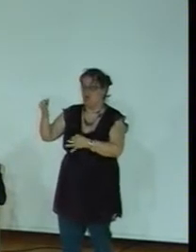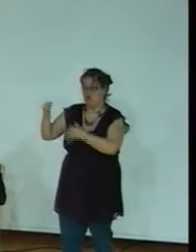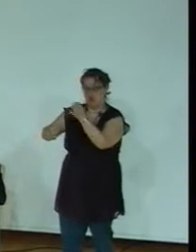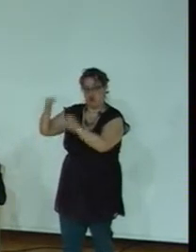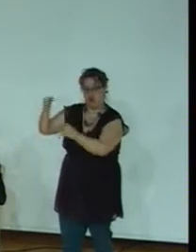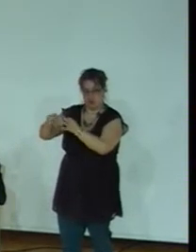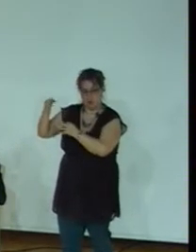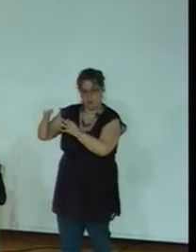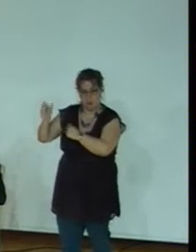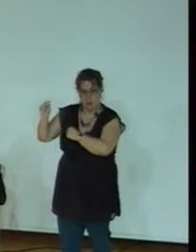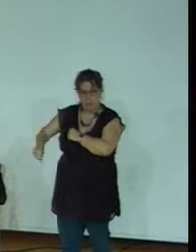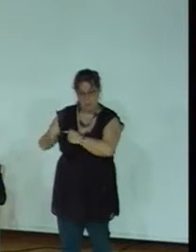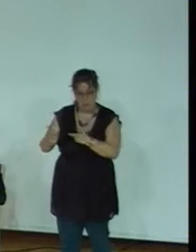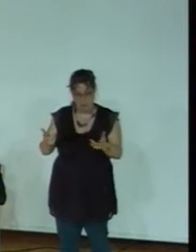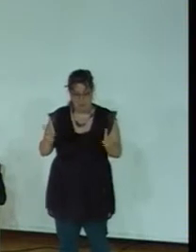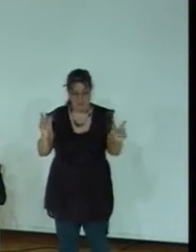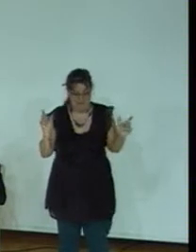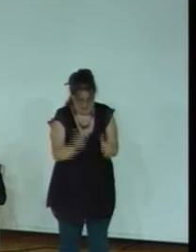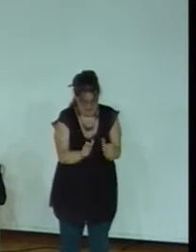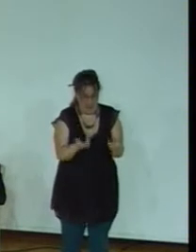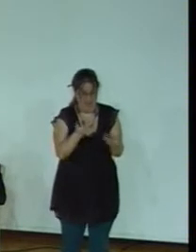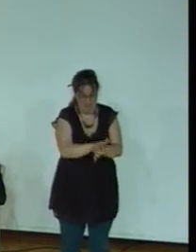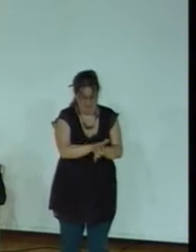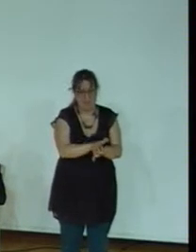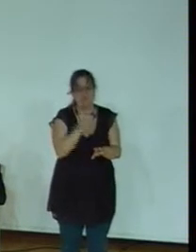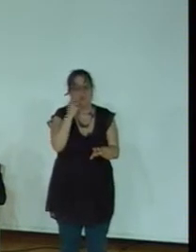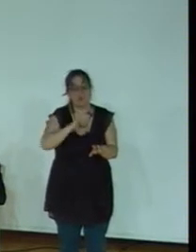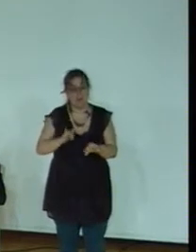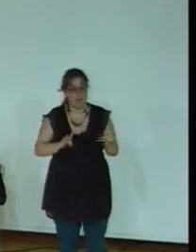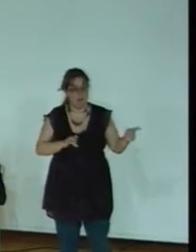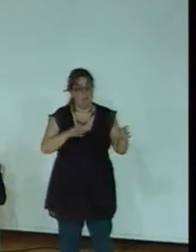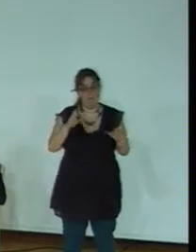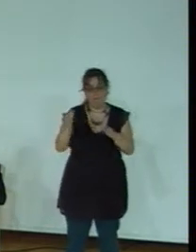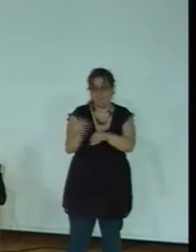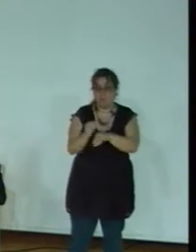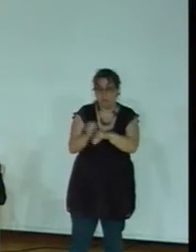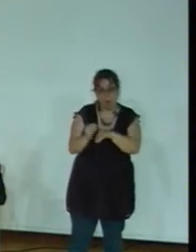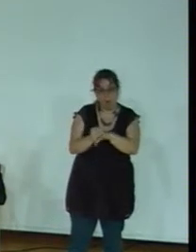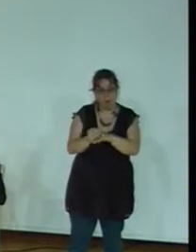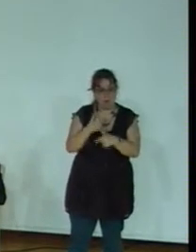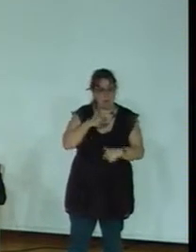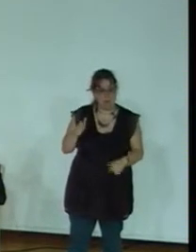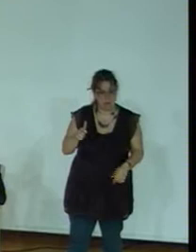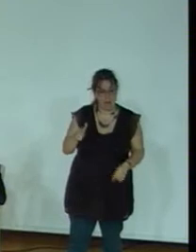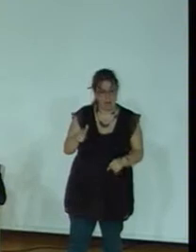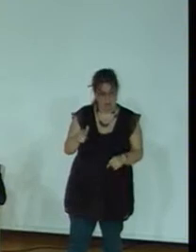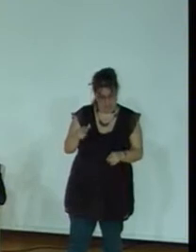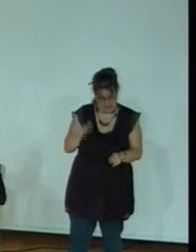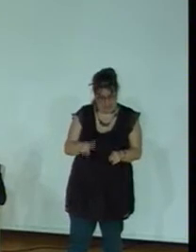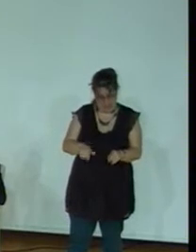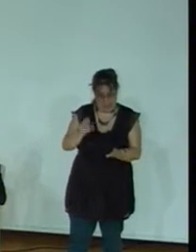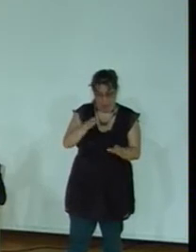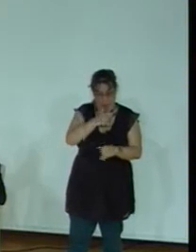Internet de rendre inaccessible un contenu à un public français. Et ça a été voté. Donc aujourd'hui, on est, il faut le savoir quand